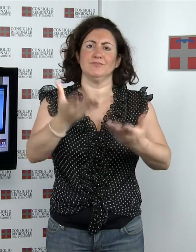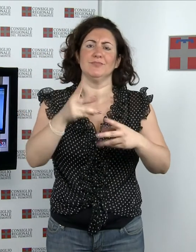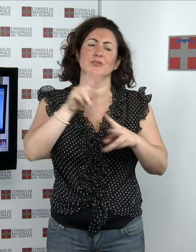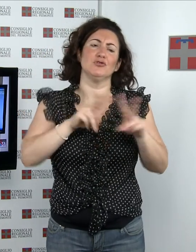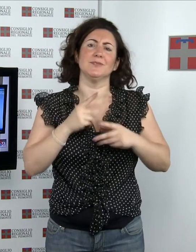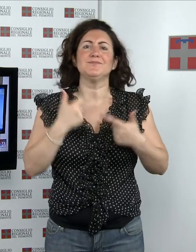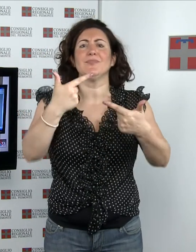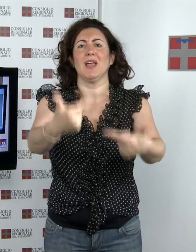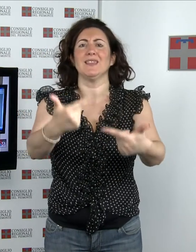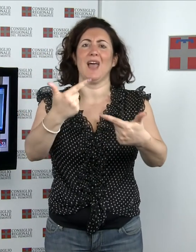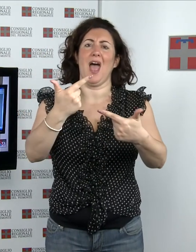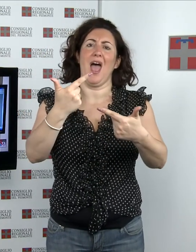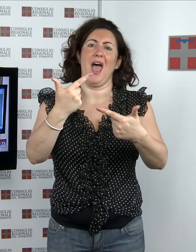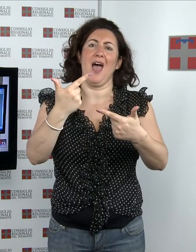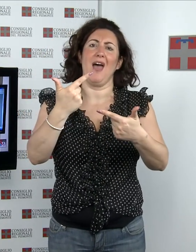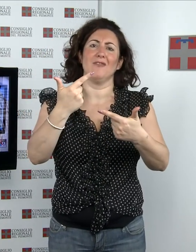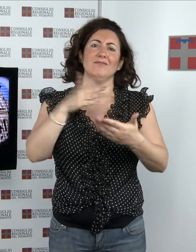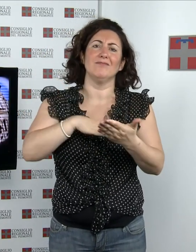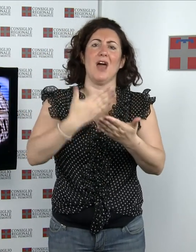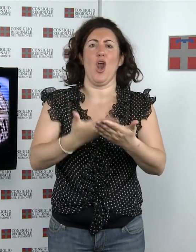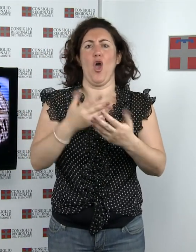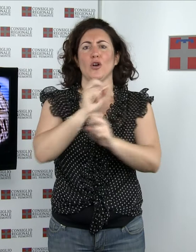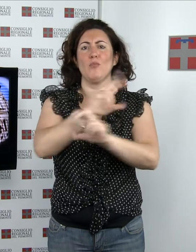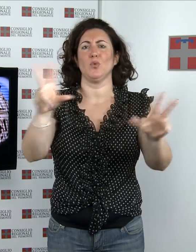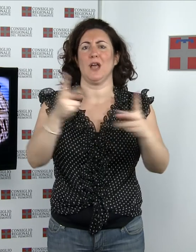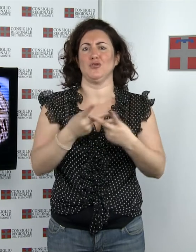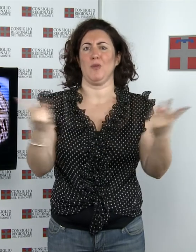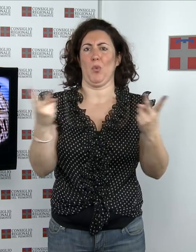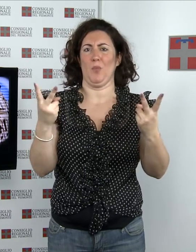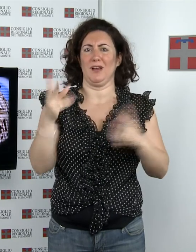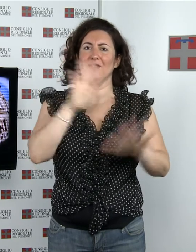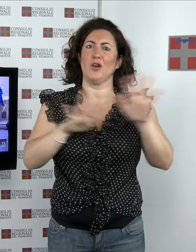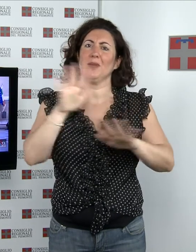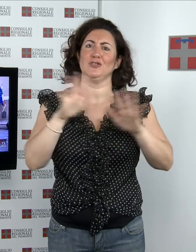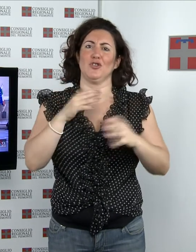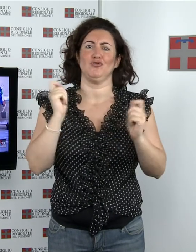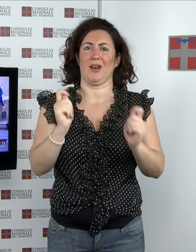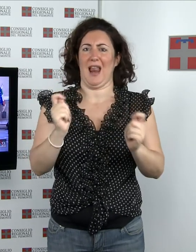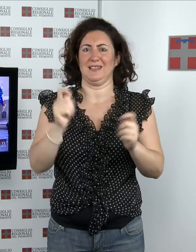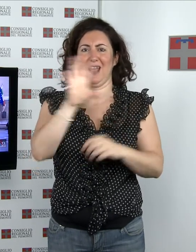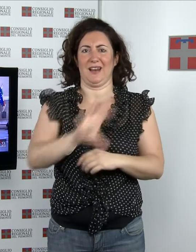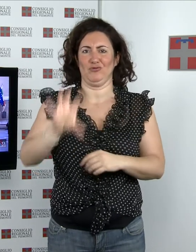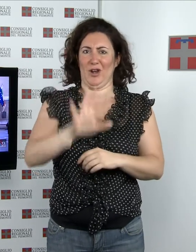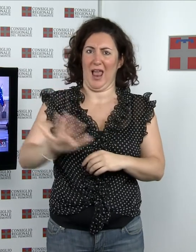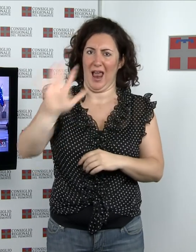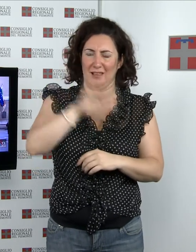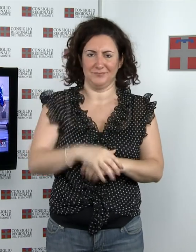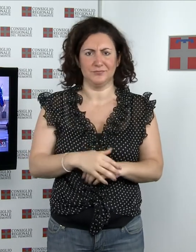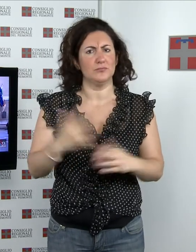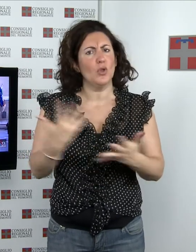l'informazione giornalistica regionale novità al bookshop del consiglio Una ventata di colore ha investito la ricca offerta di